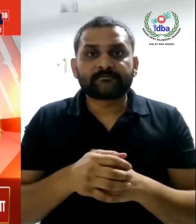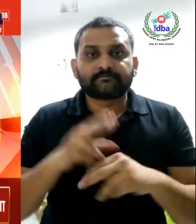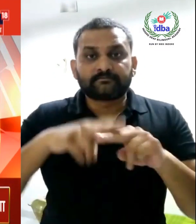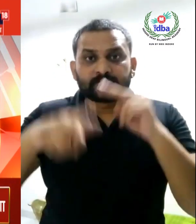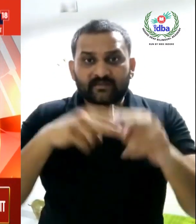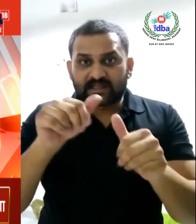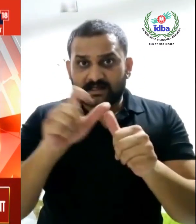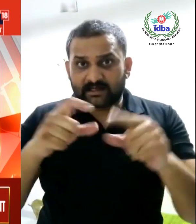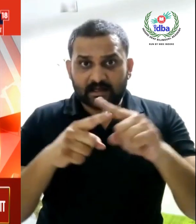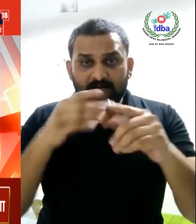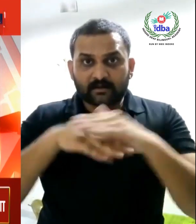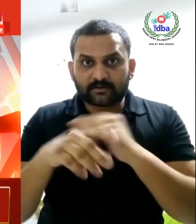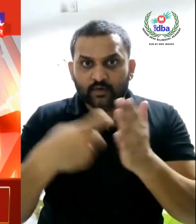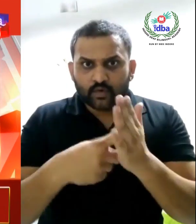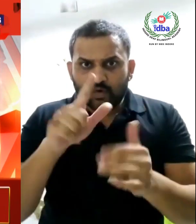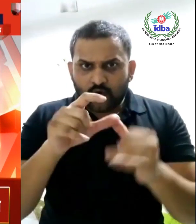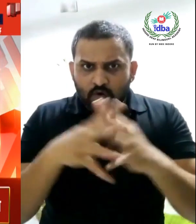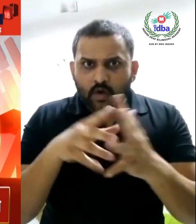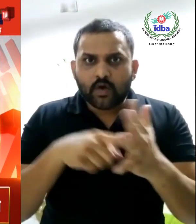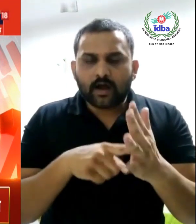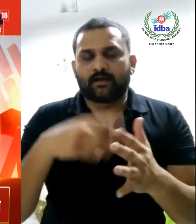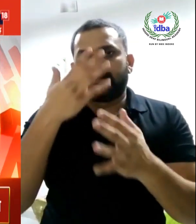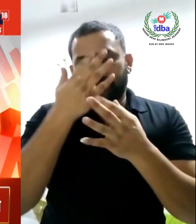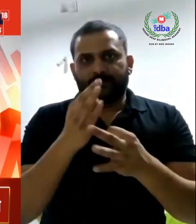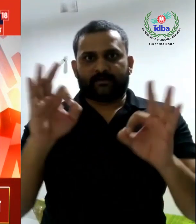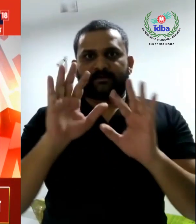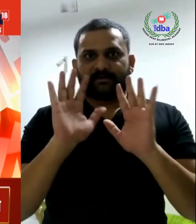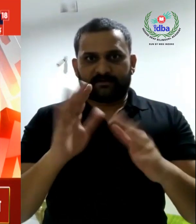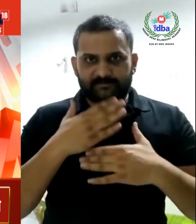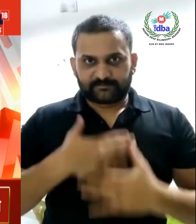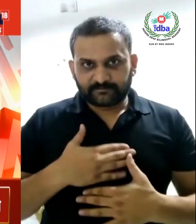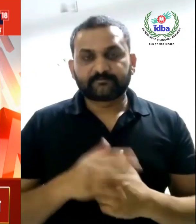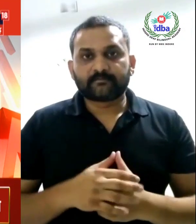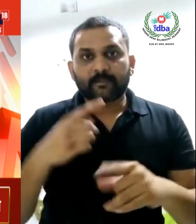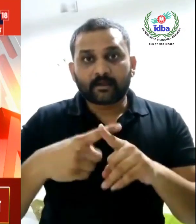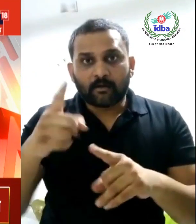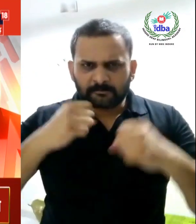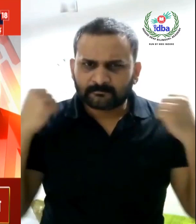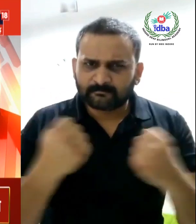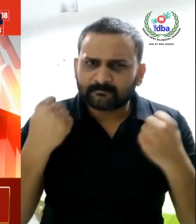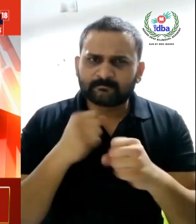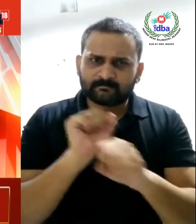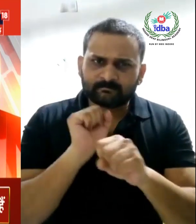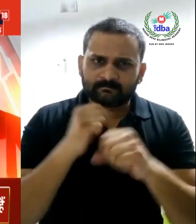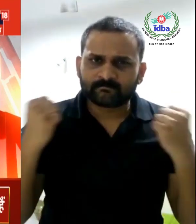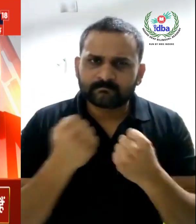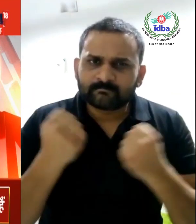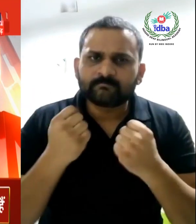फैक्ट्री एक्ट के प्रावधानों से आजादी होगी और वो अपनी पूरी क्षमता का उपयोग करते